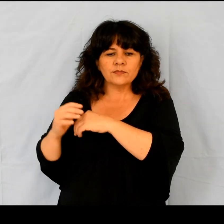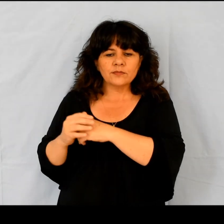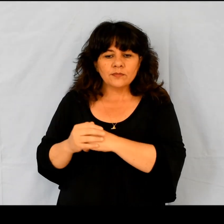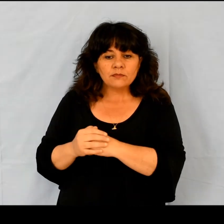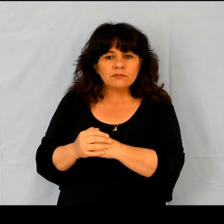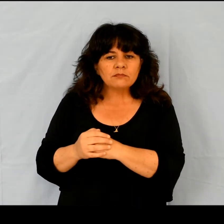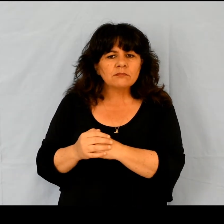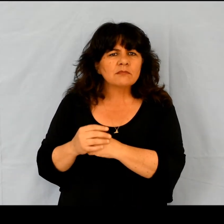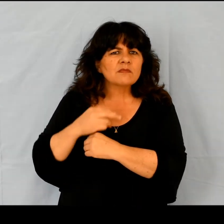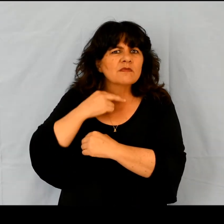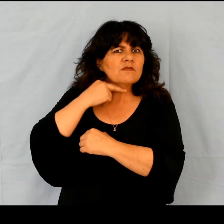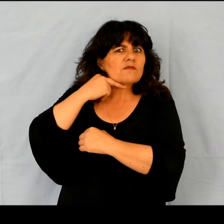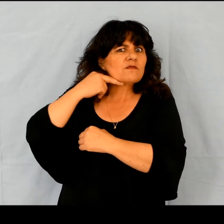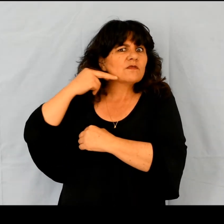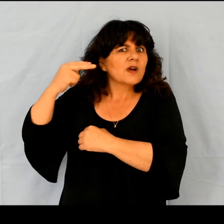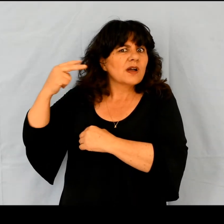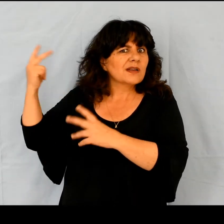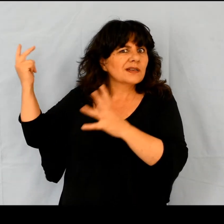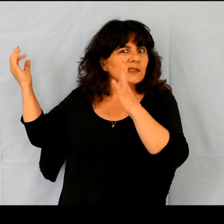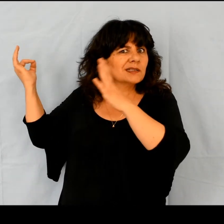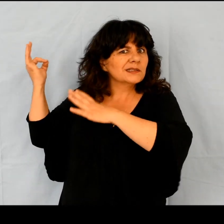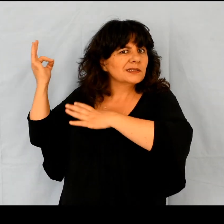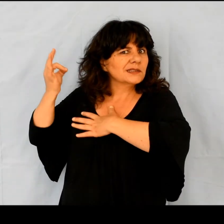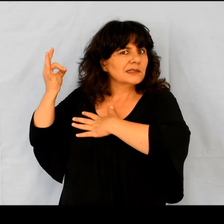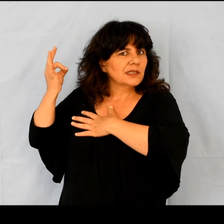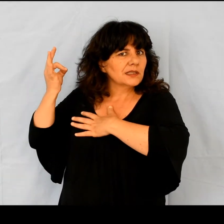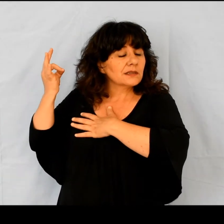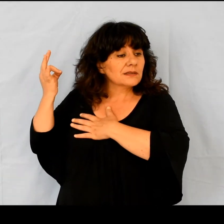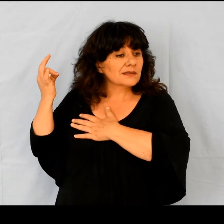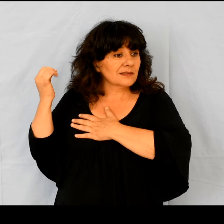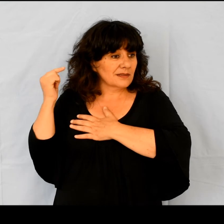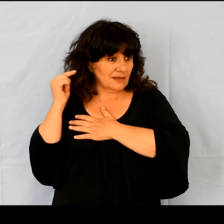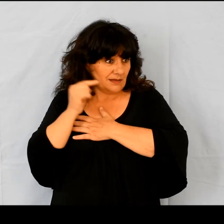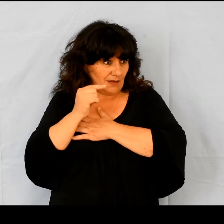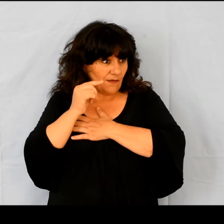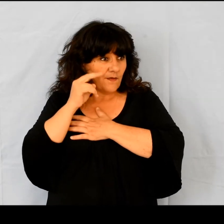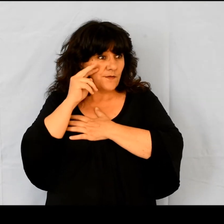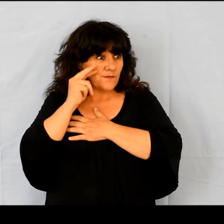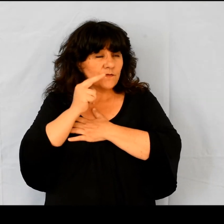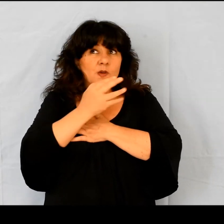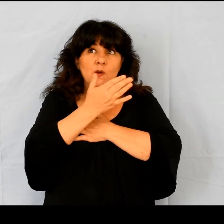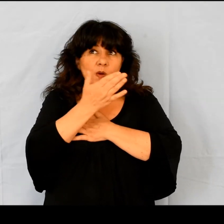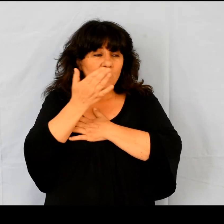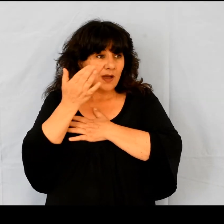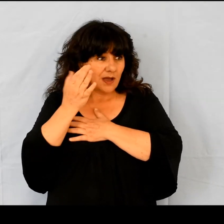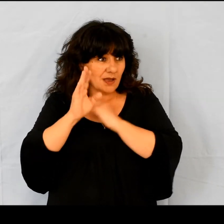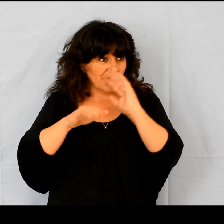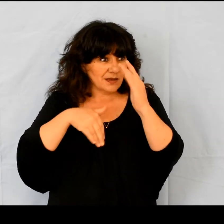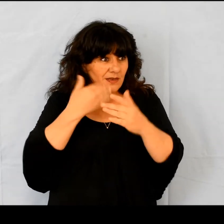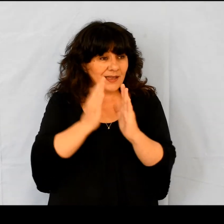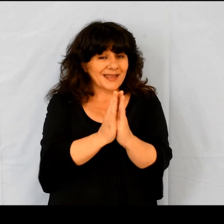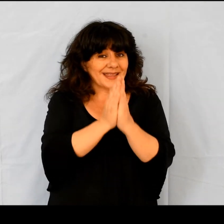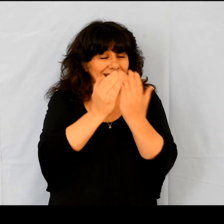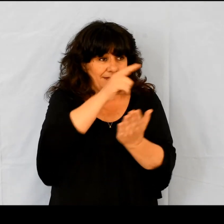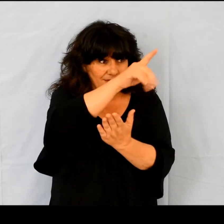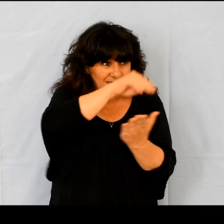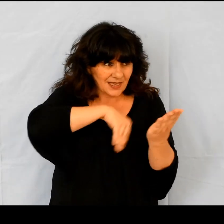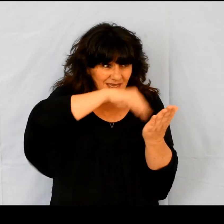Elle disait, « Ce que tu vois, écris-le dans un livre, et envoie-le aux 7